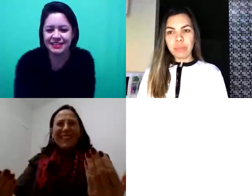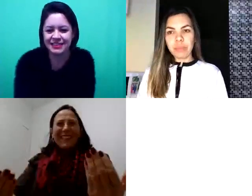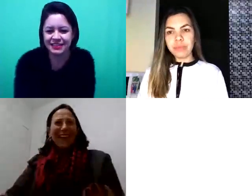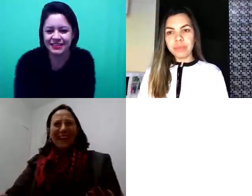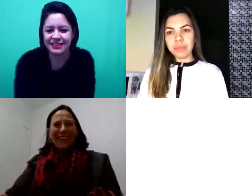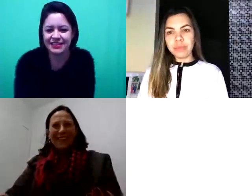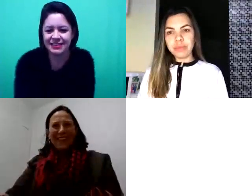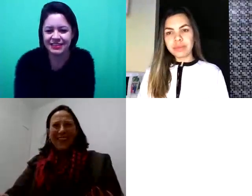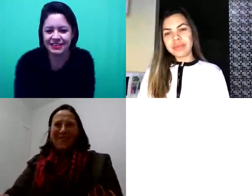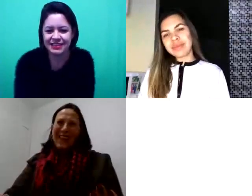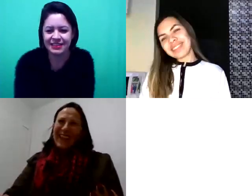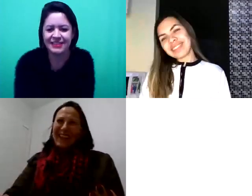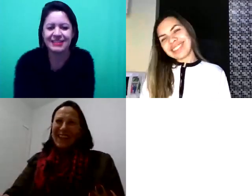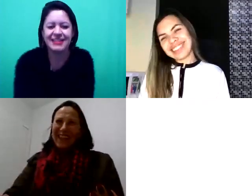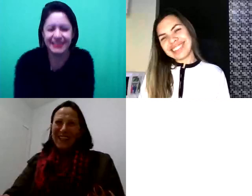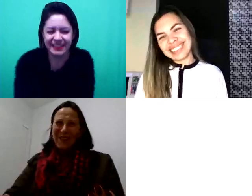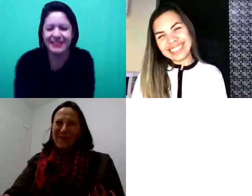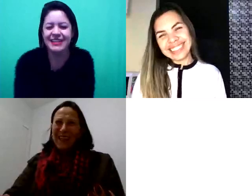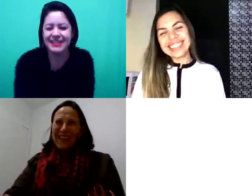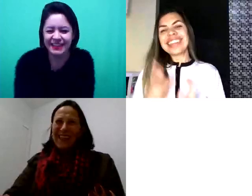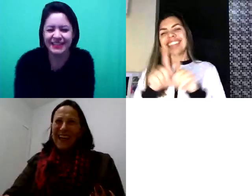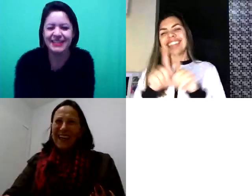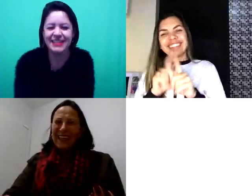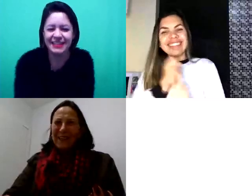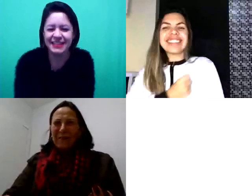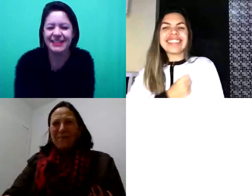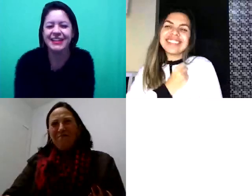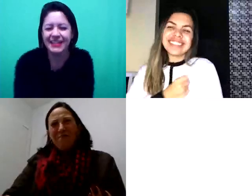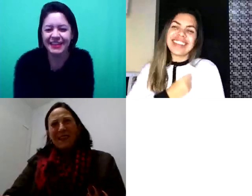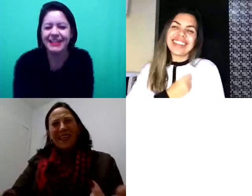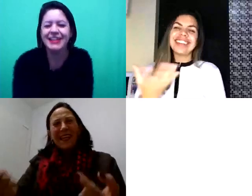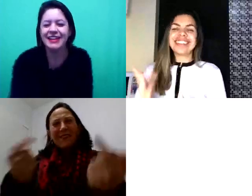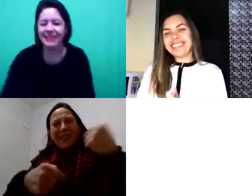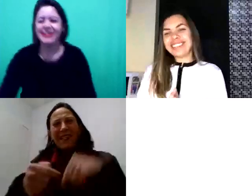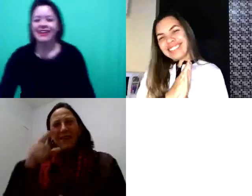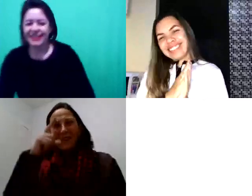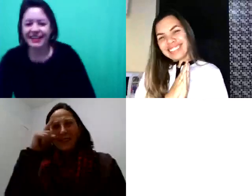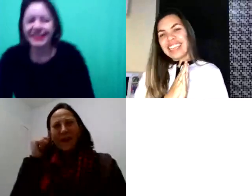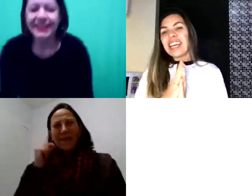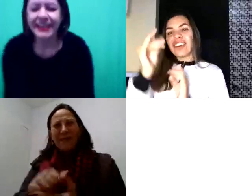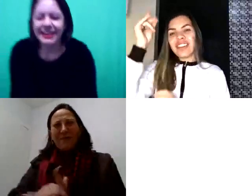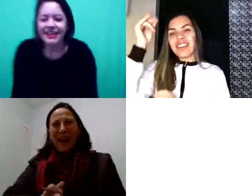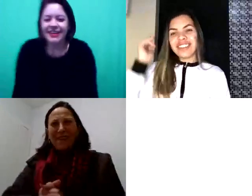que saudade de você, menina. Você está sumida. Será que você está voltando para Guarapuava?